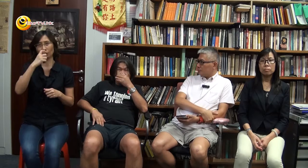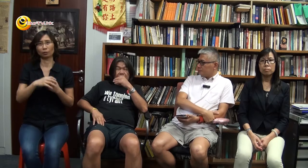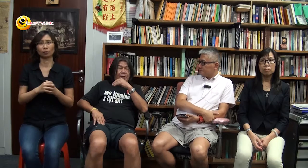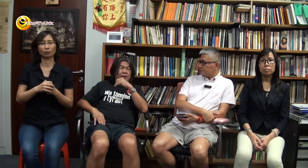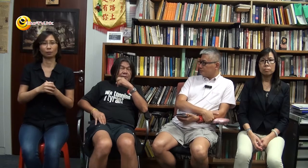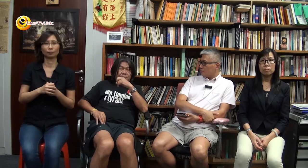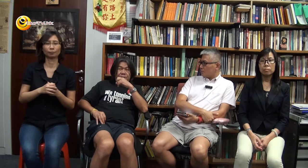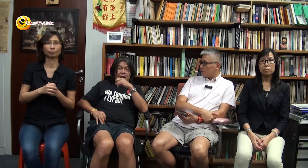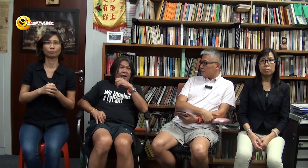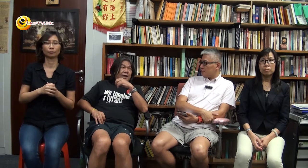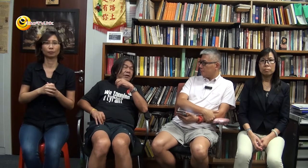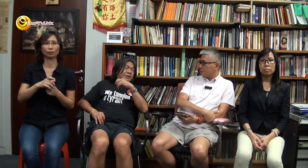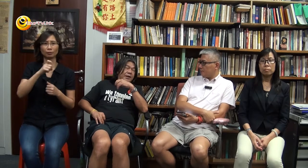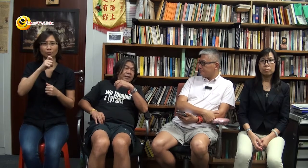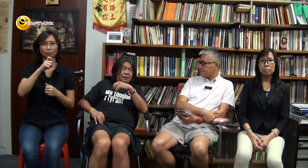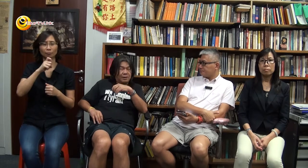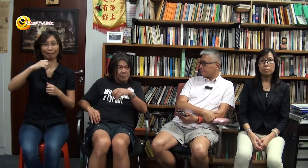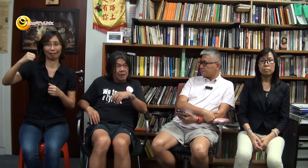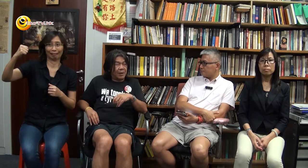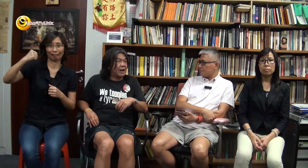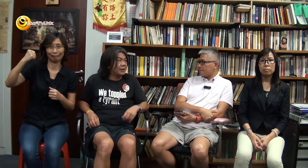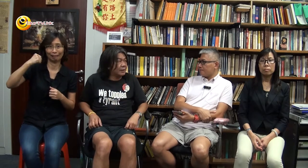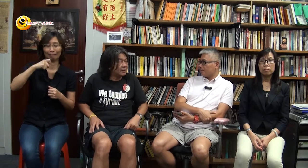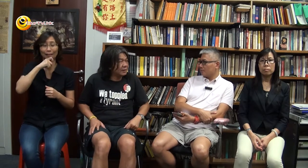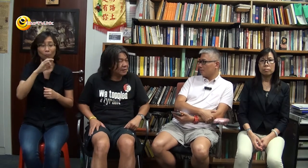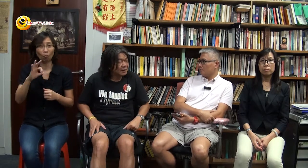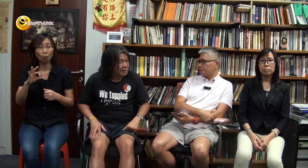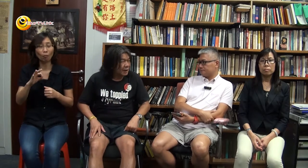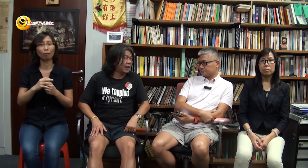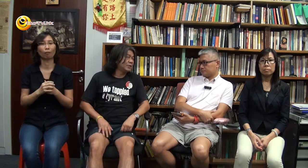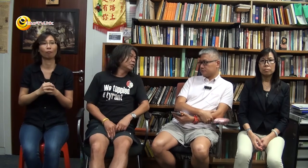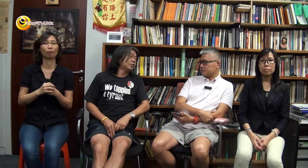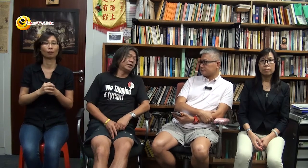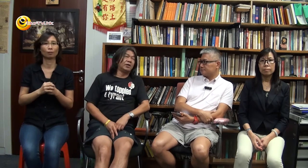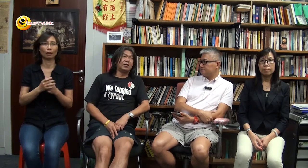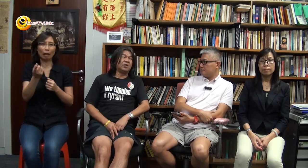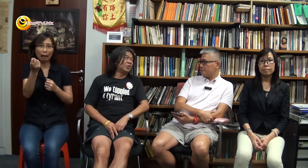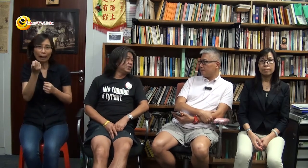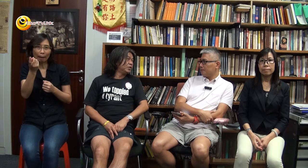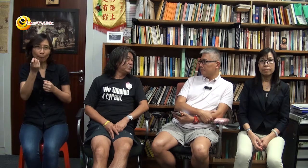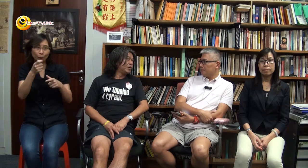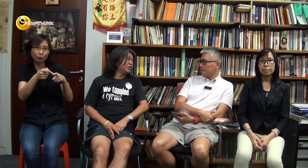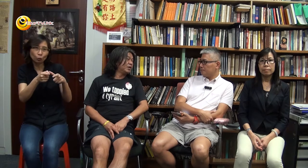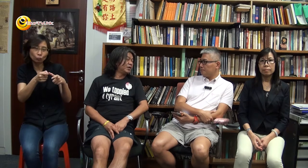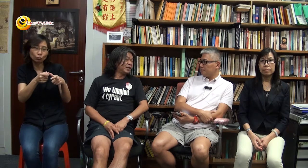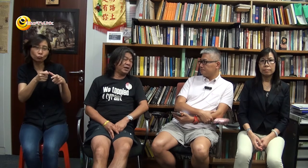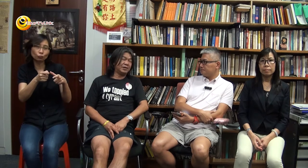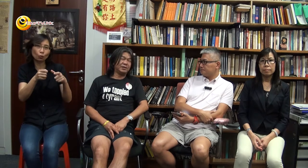即係有冇咁嘅牙力或者咁嘅魄力，係吸引到呢個公務員會